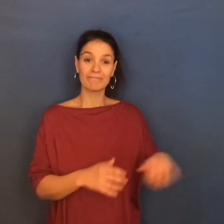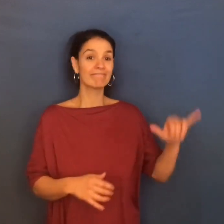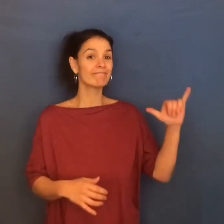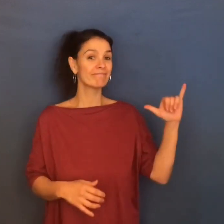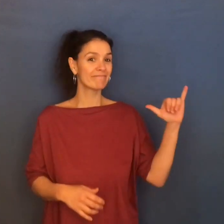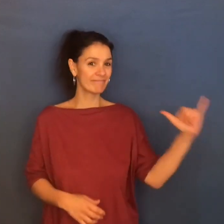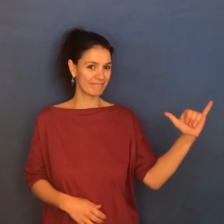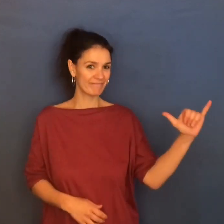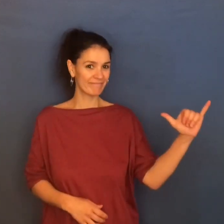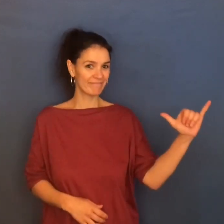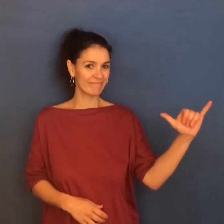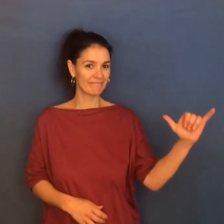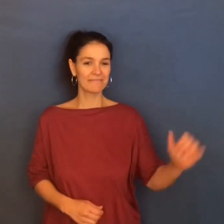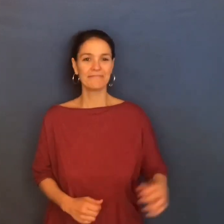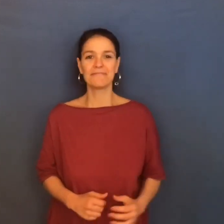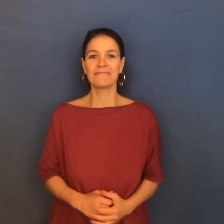Configuration Y.